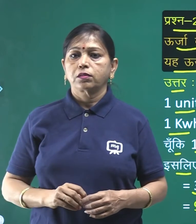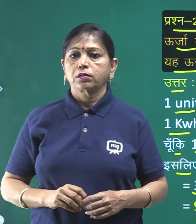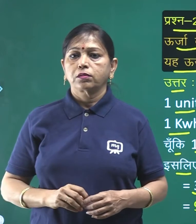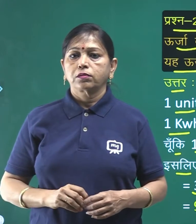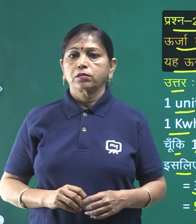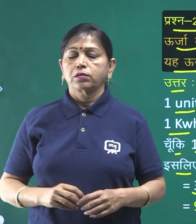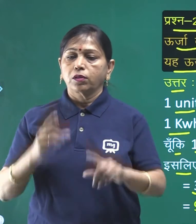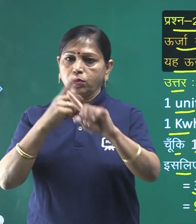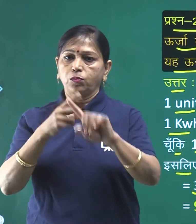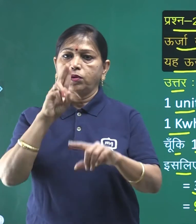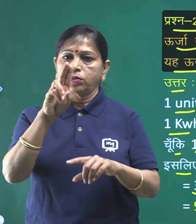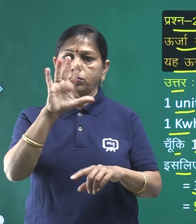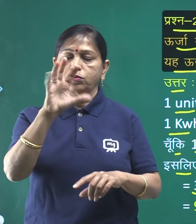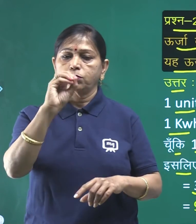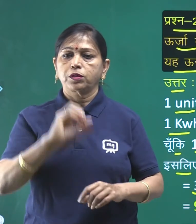गुणा 250